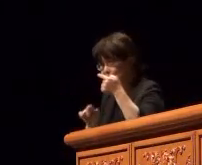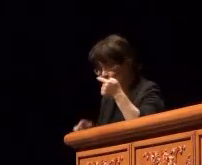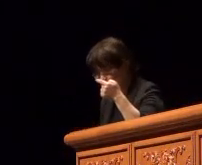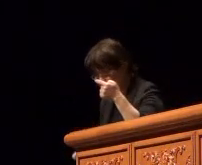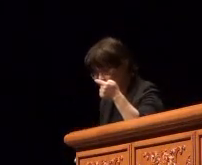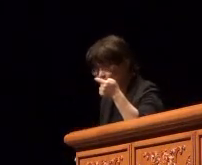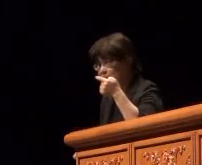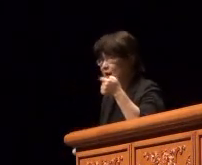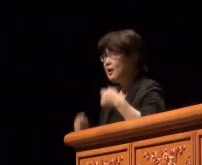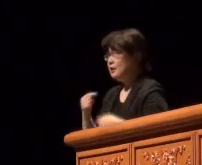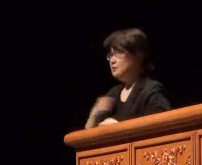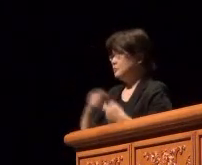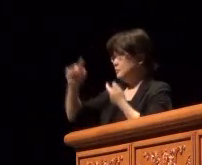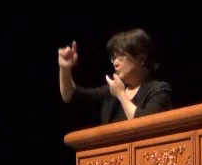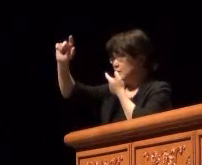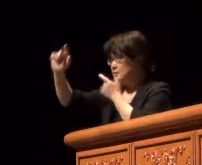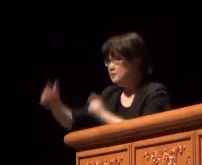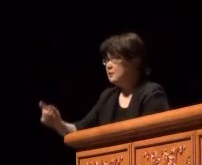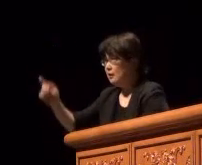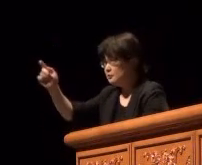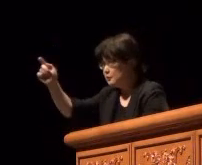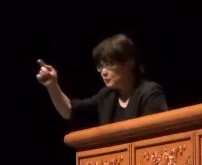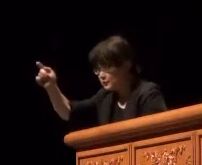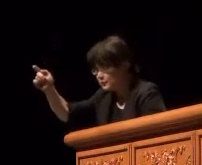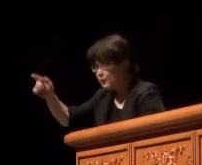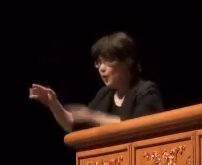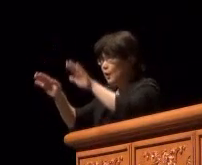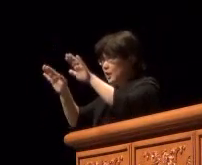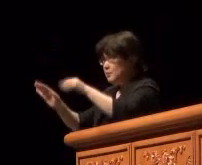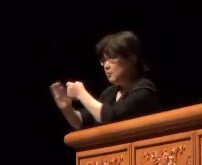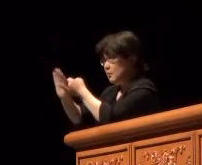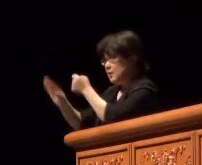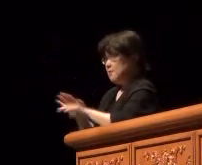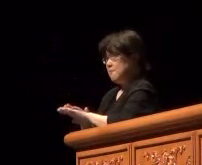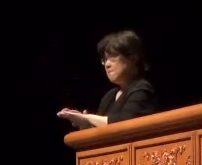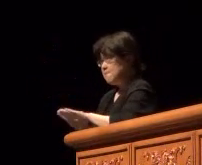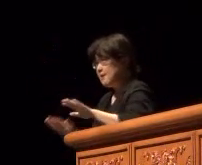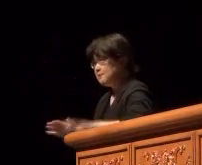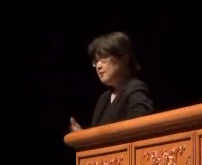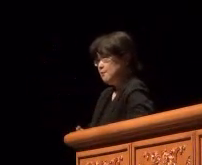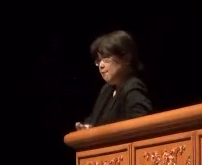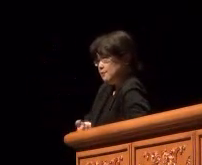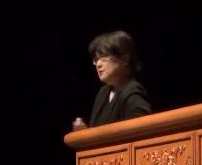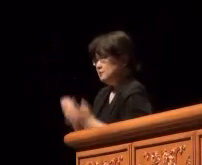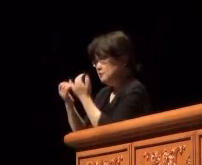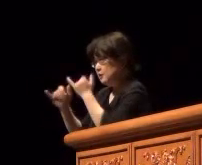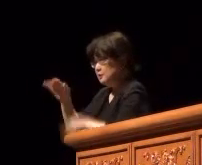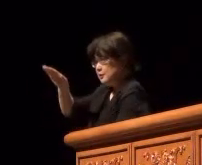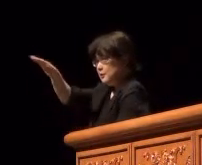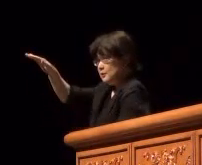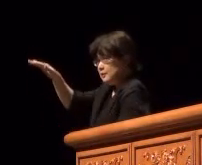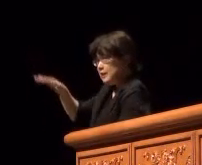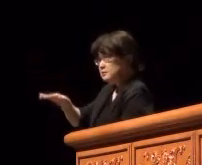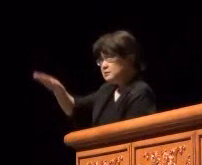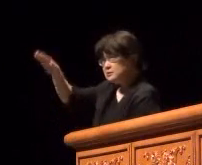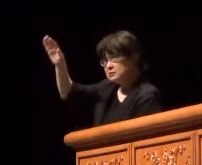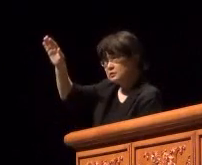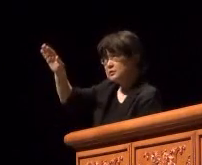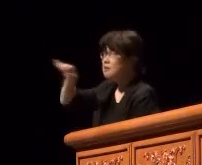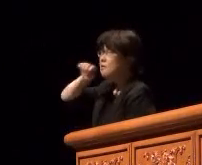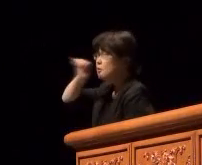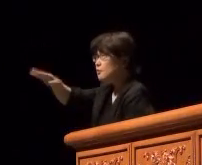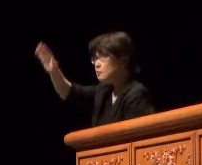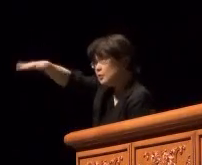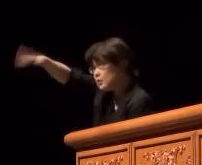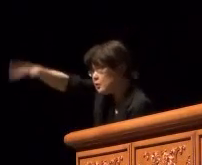うでない人々、今もって安全神話を生きている人たちをノックする一人一